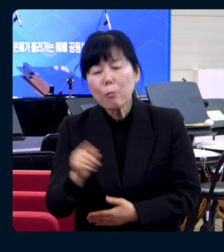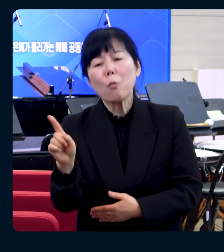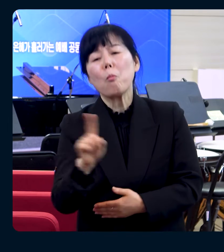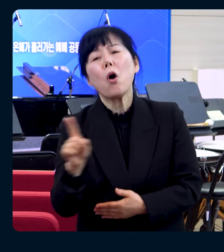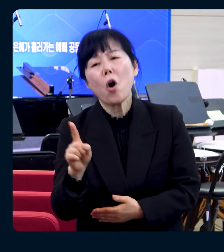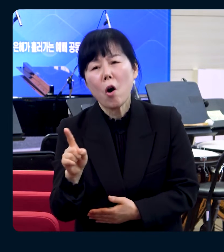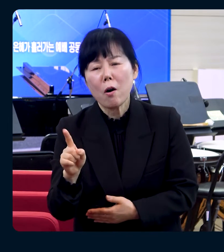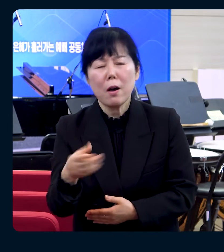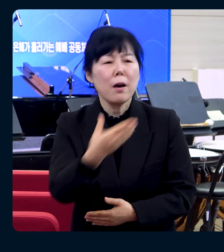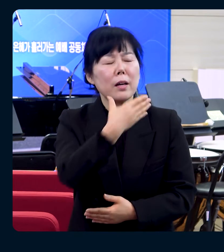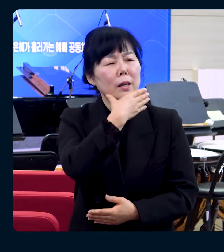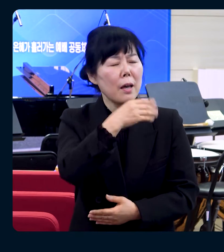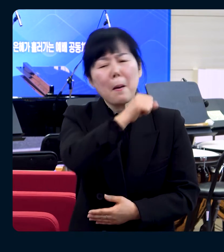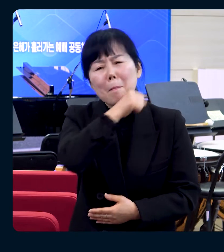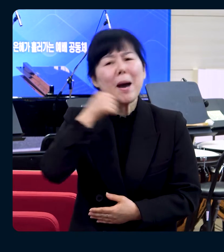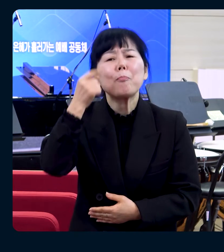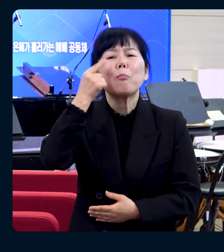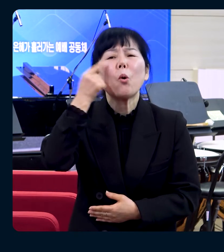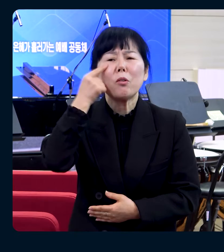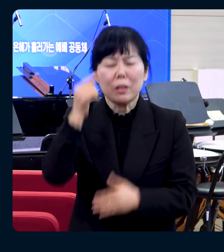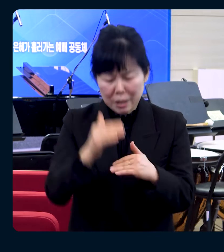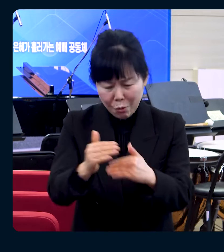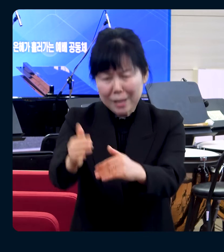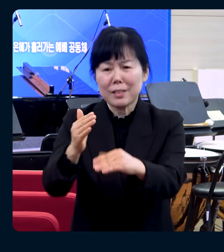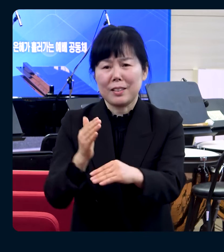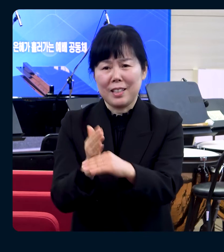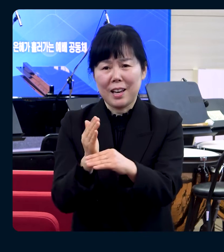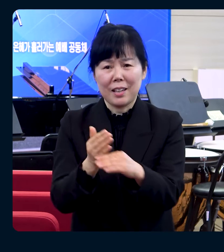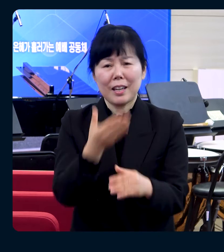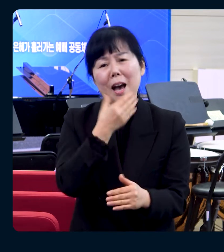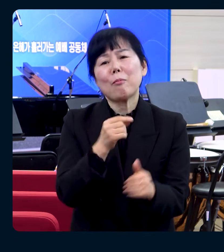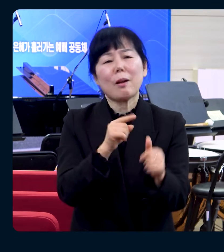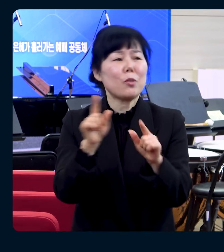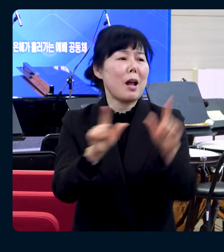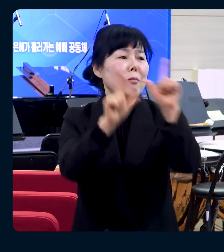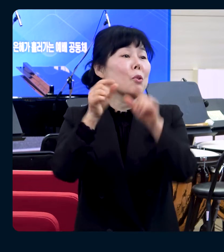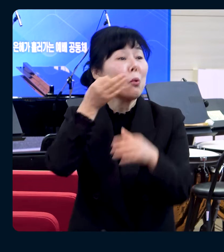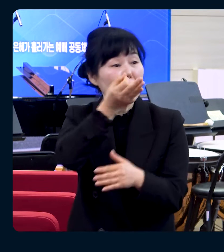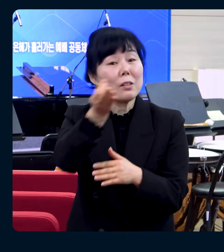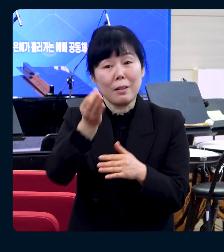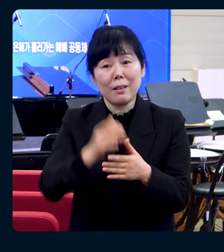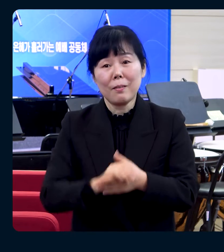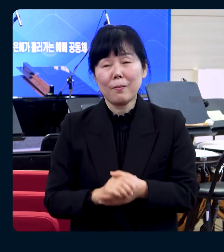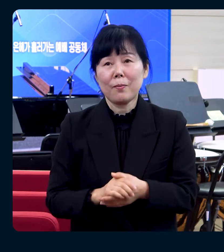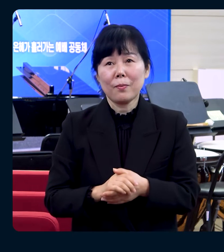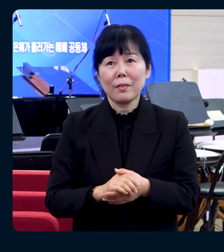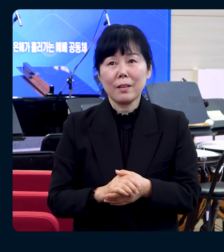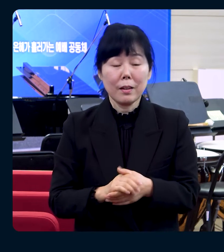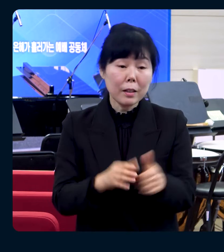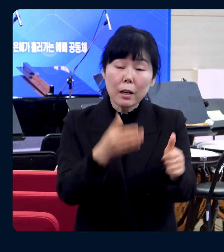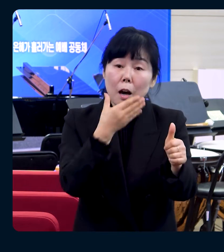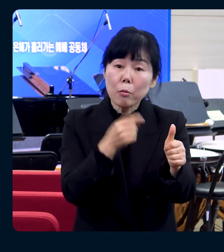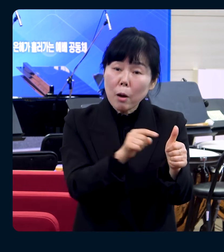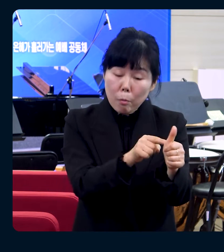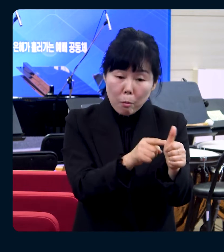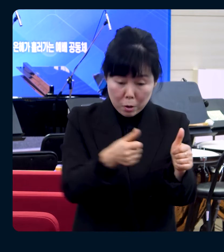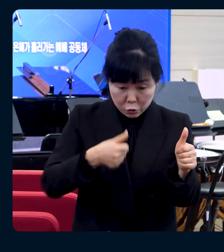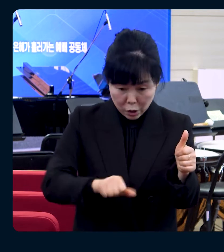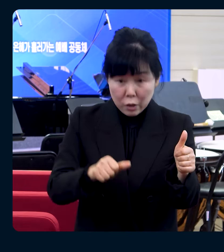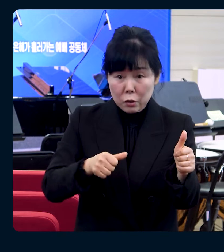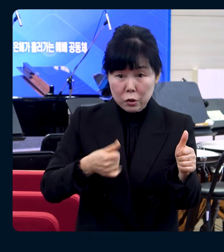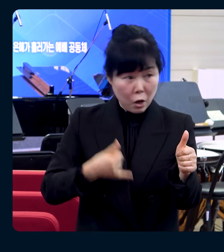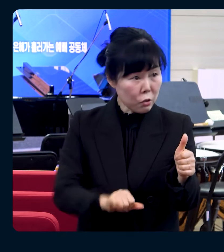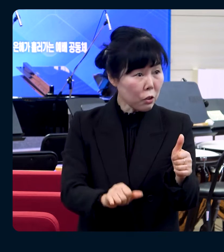말씀에 나온다는 것이죠. 아브라함이 받은 언약이 세 가지 아닙니까? 그 중에 하나 뭐예요? 자손의 축복.